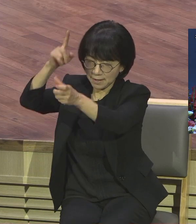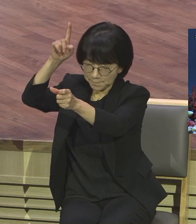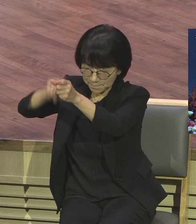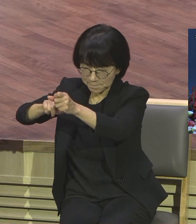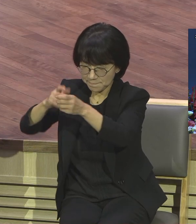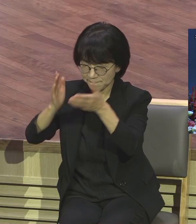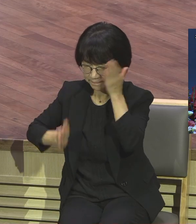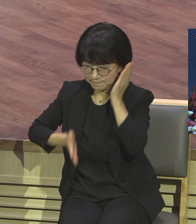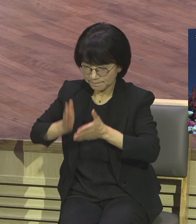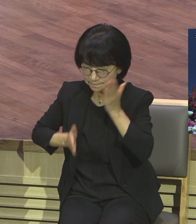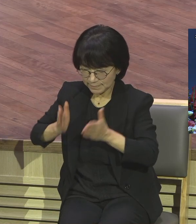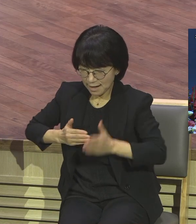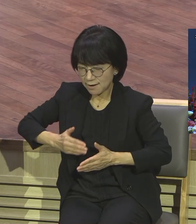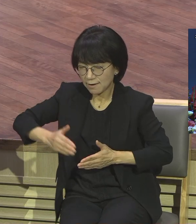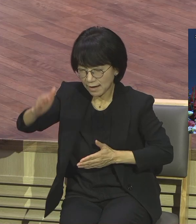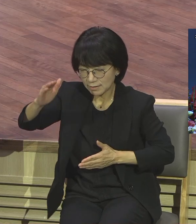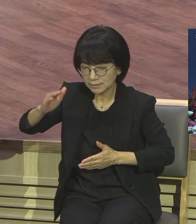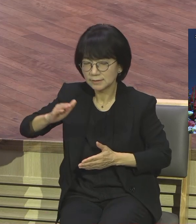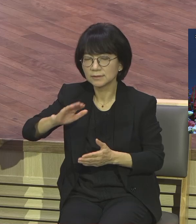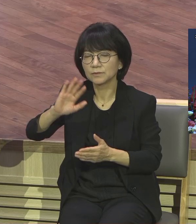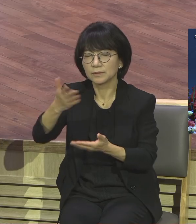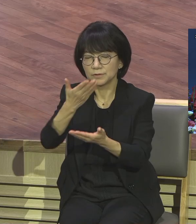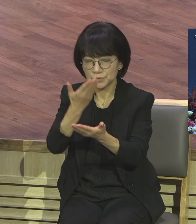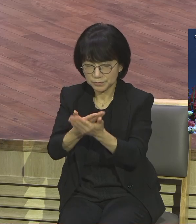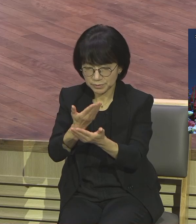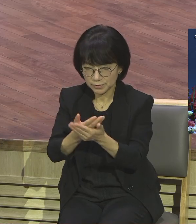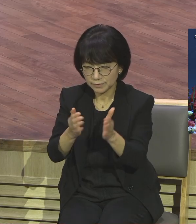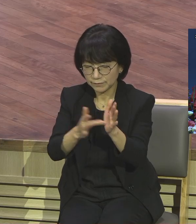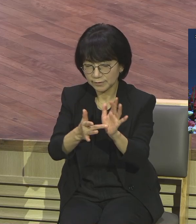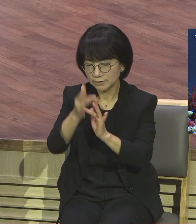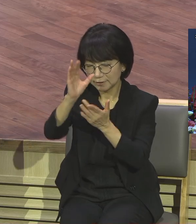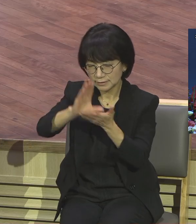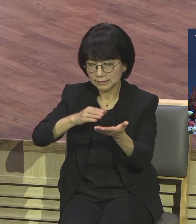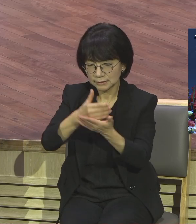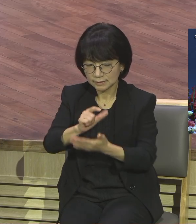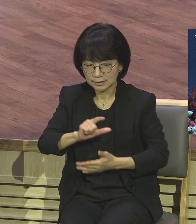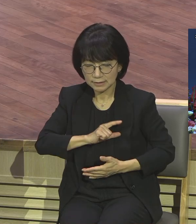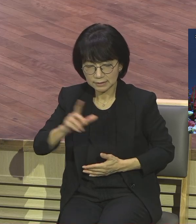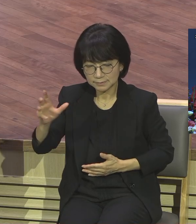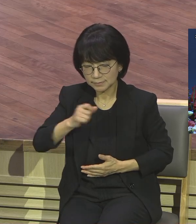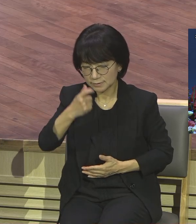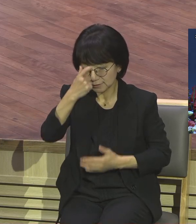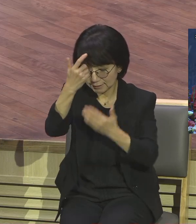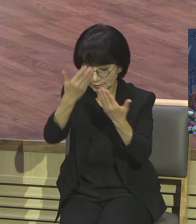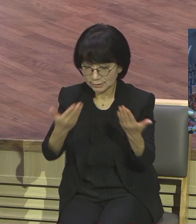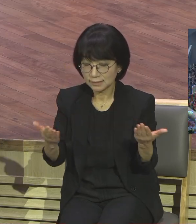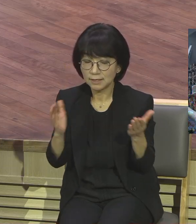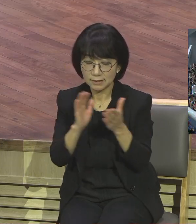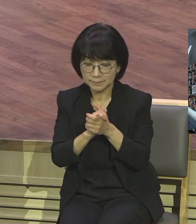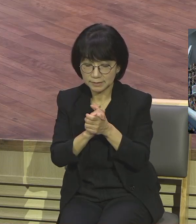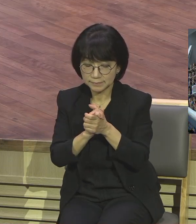사람들이 다 되게 하여 주옵소서. 예수 그리스도를 받들어 기도합니다. 아멘.